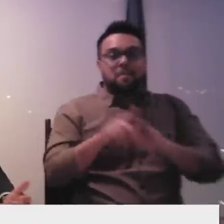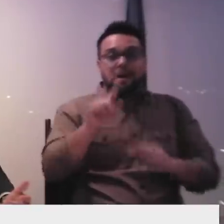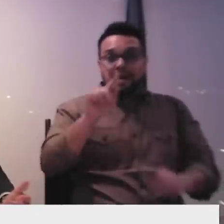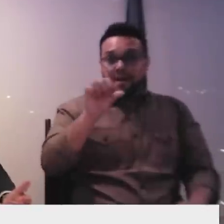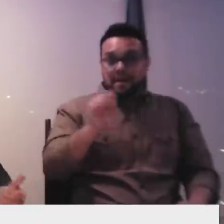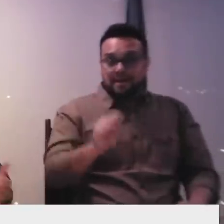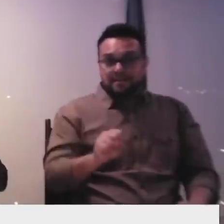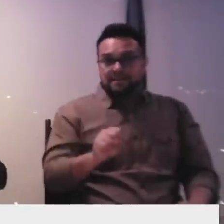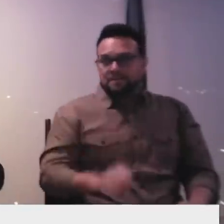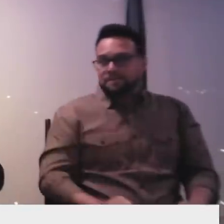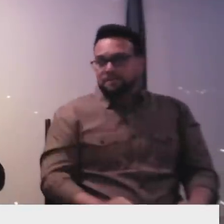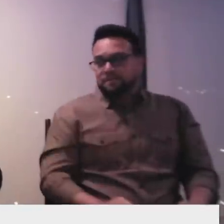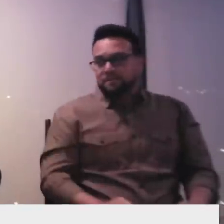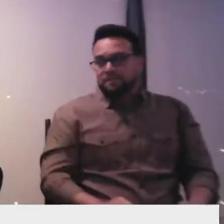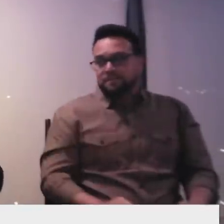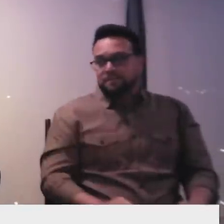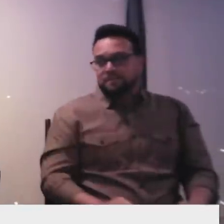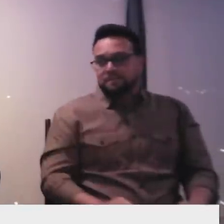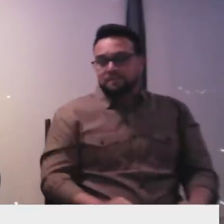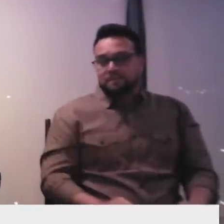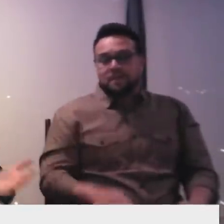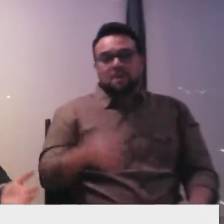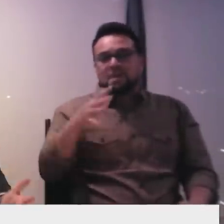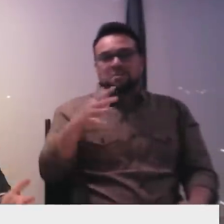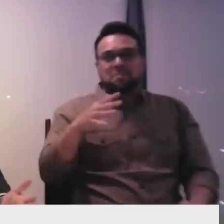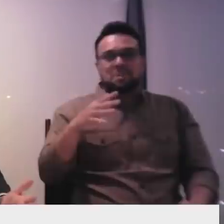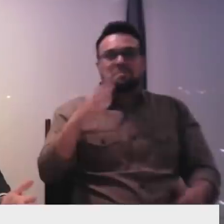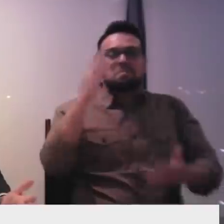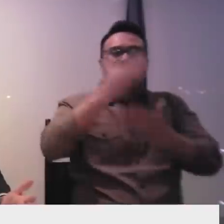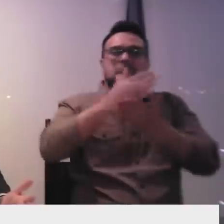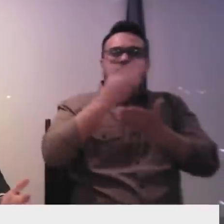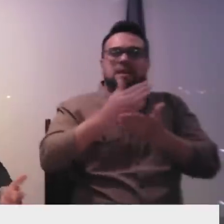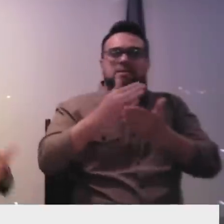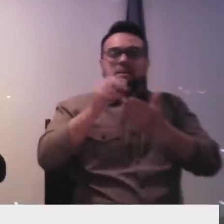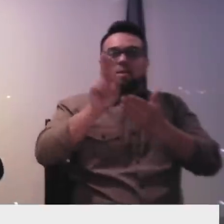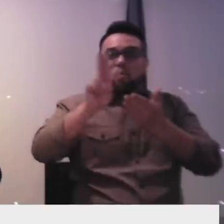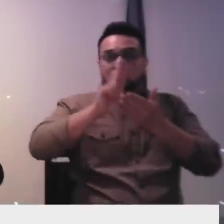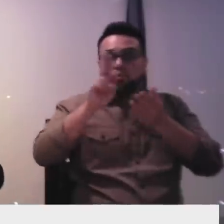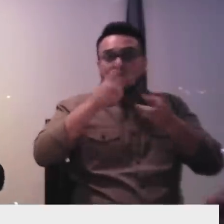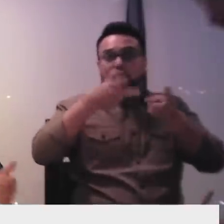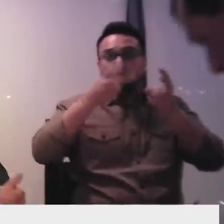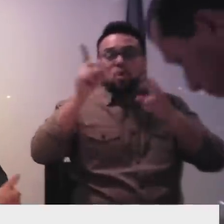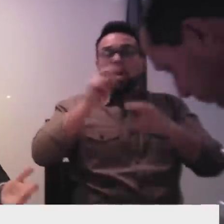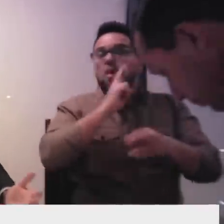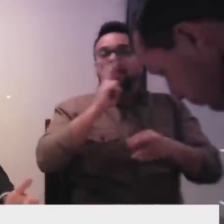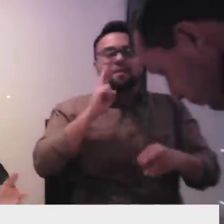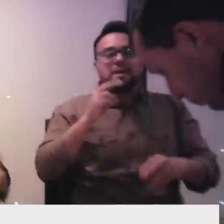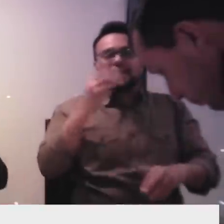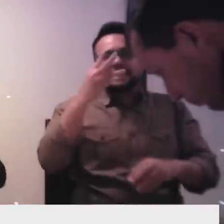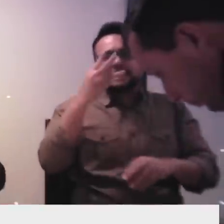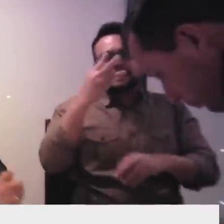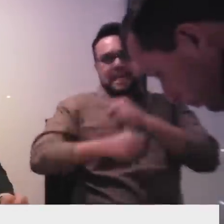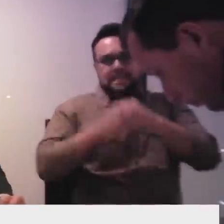gás supre praticamente mais ou menos metade do que se consome em Roraima, e temos agora então, daqui uns